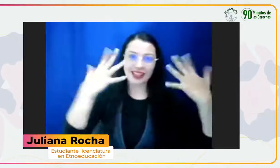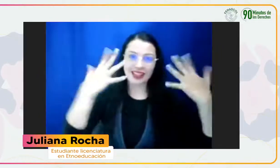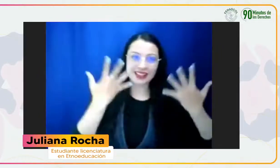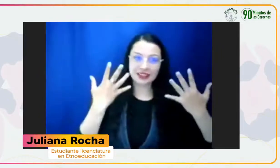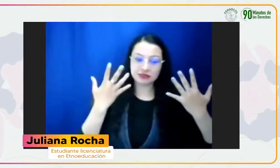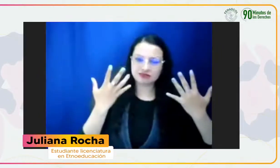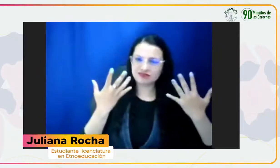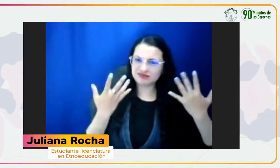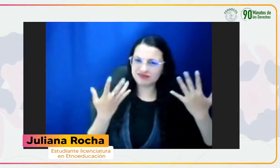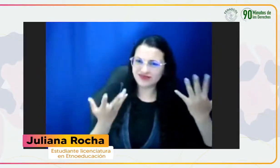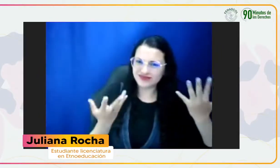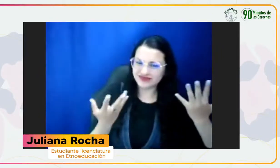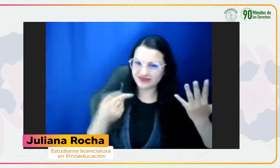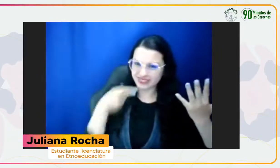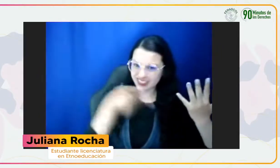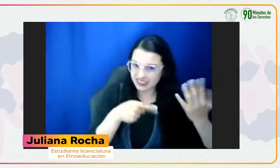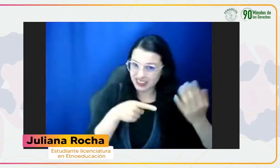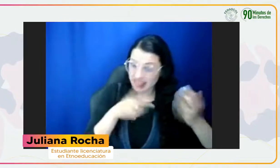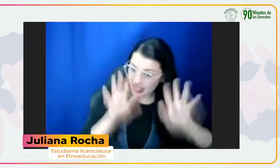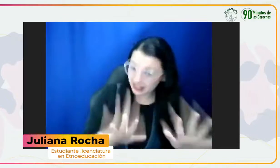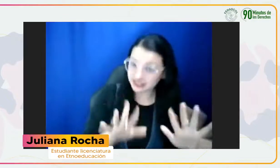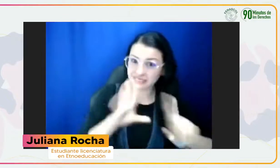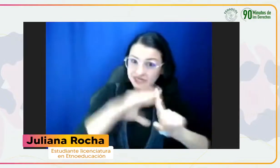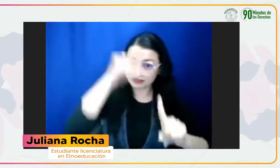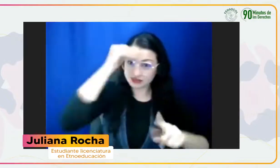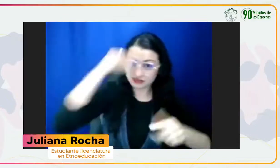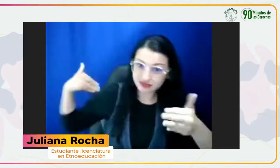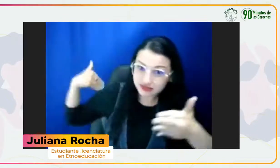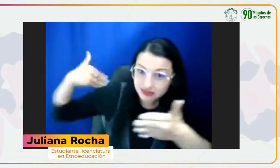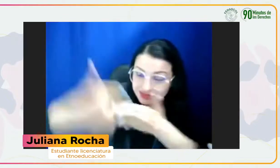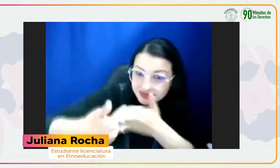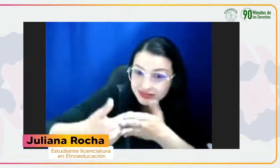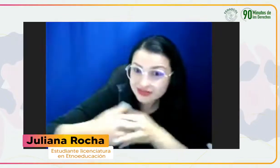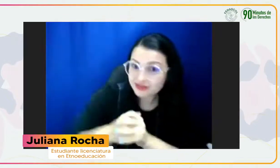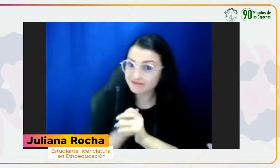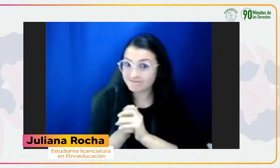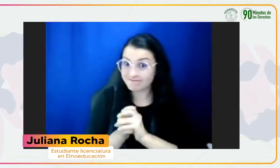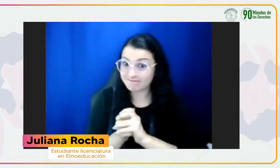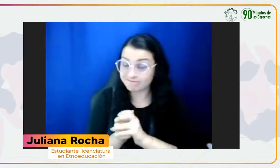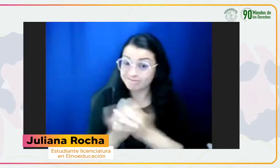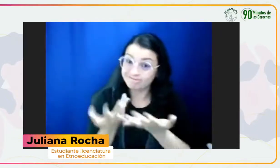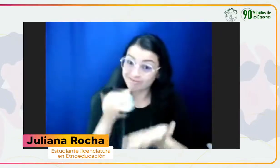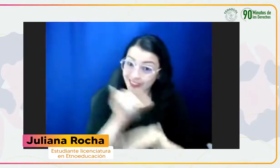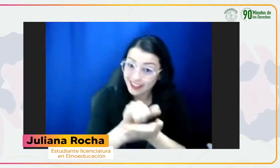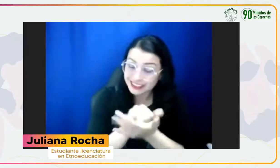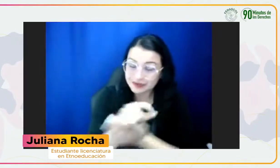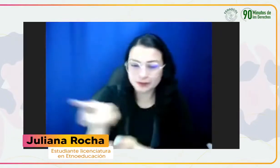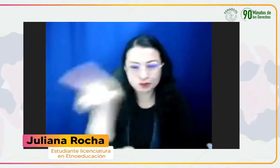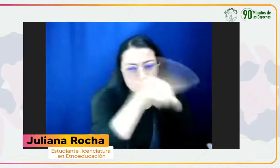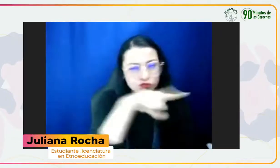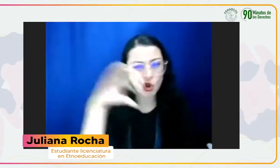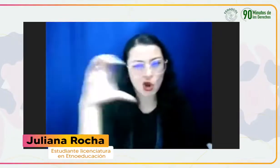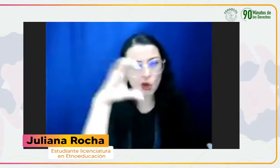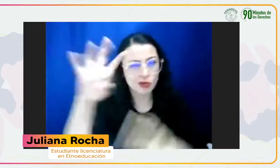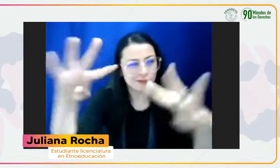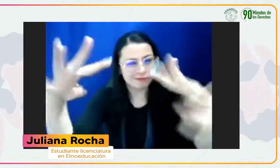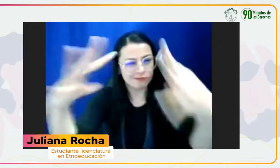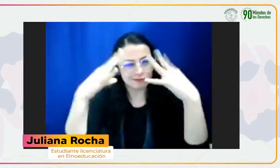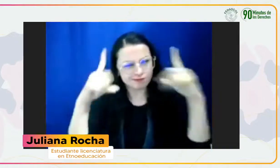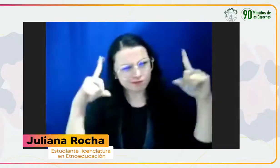muy compatible con el tema de participación política. Y eso es lo que hemos aprendido por tradición. Entonces es